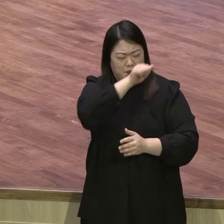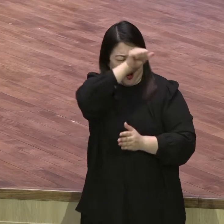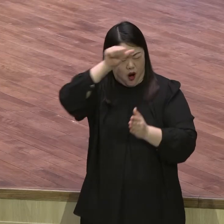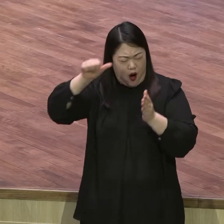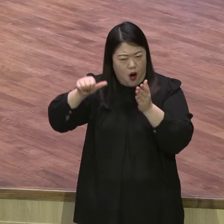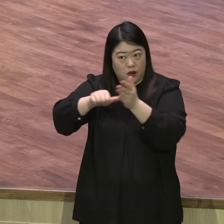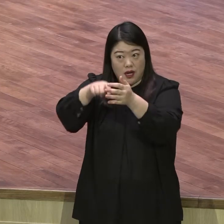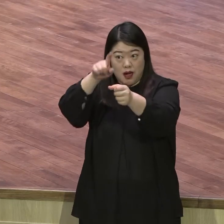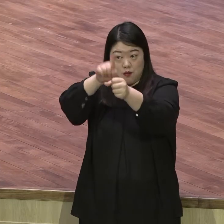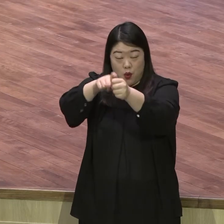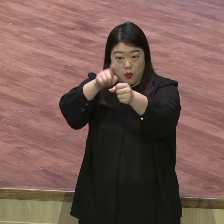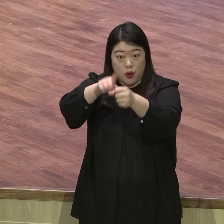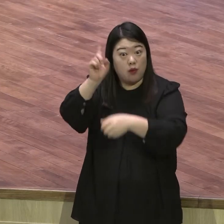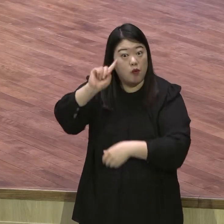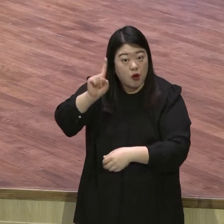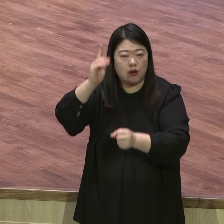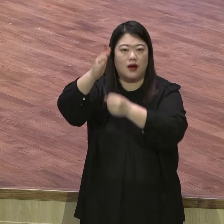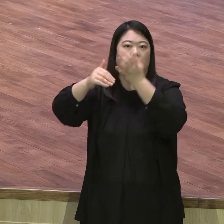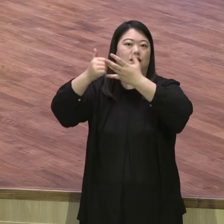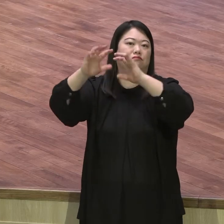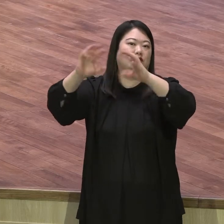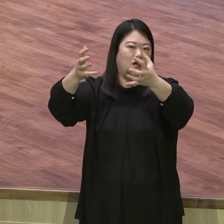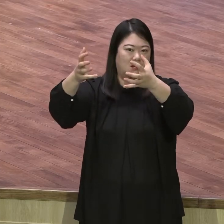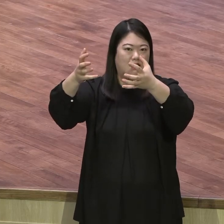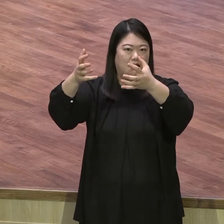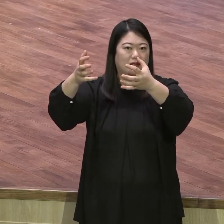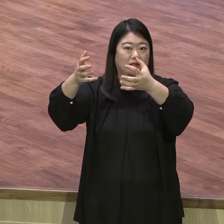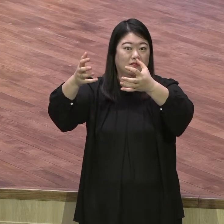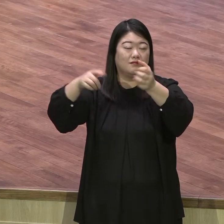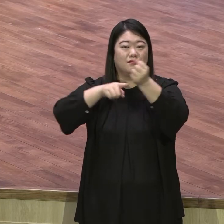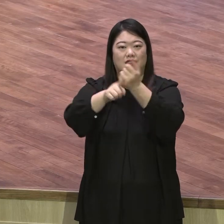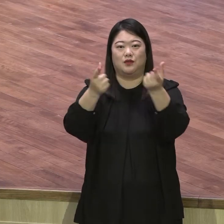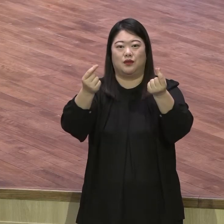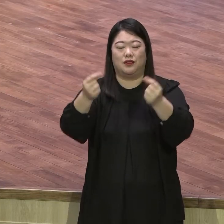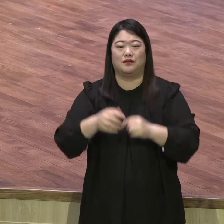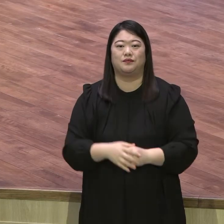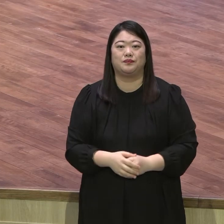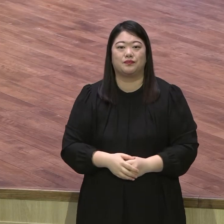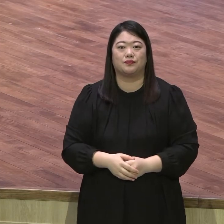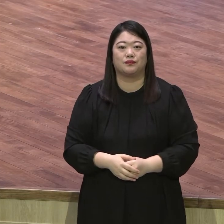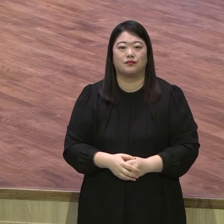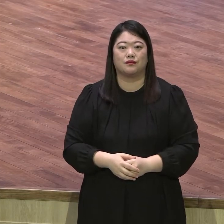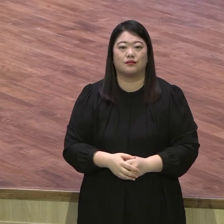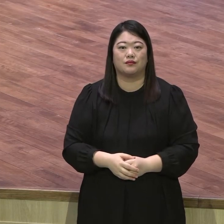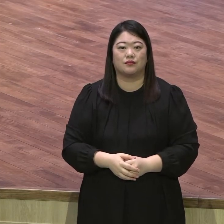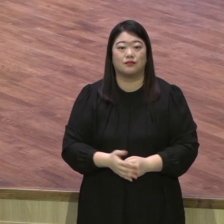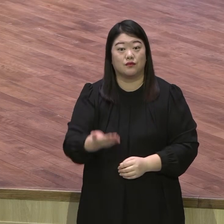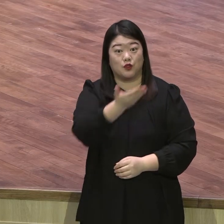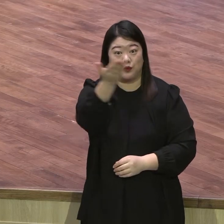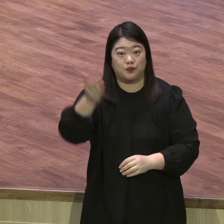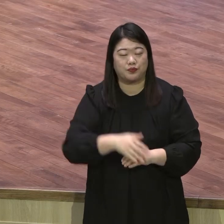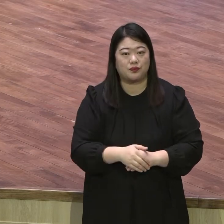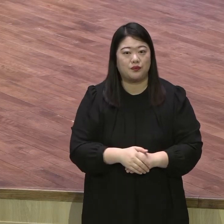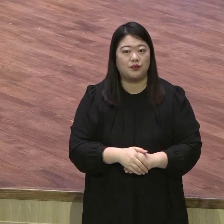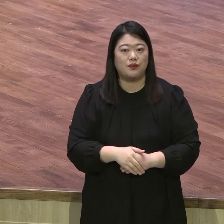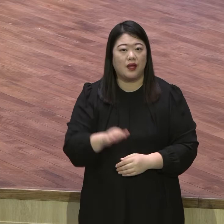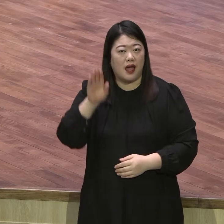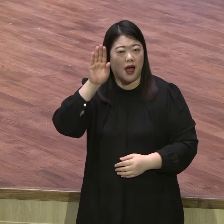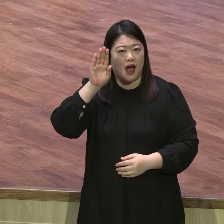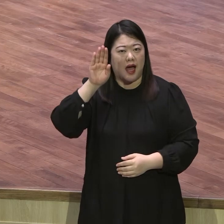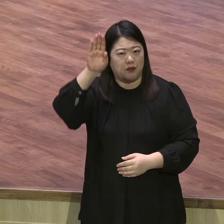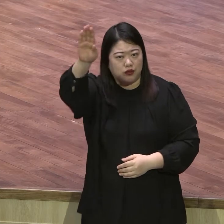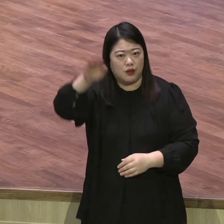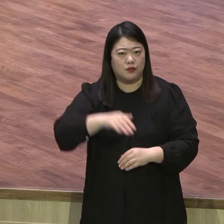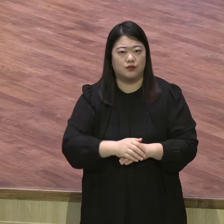하는 것을 보여주는 거예요. 우리 영교회 성도들 중에 앞으로 3단째 길